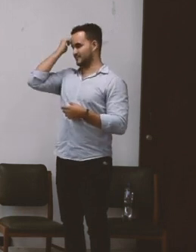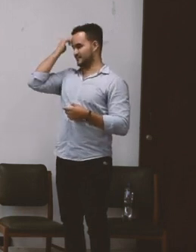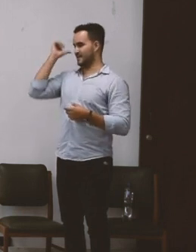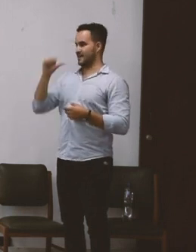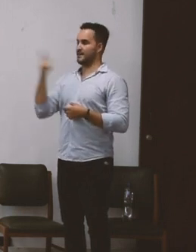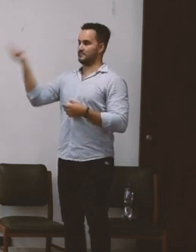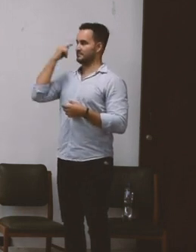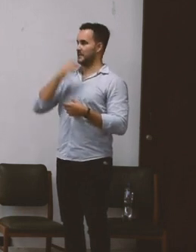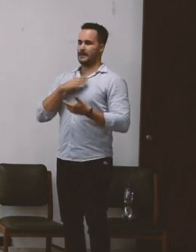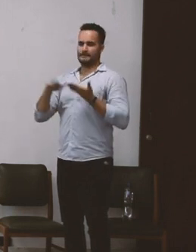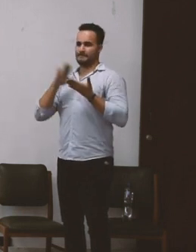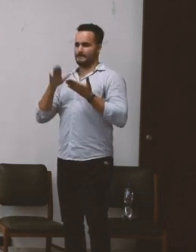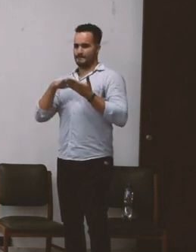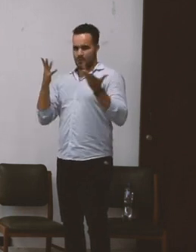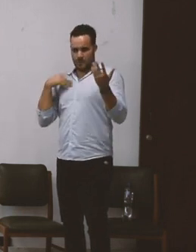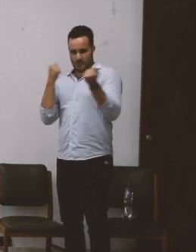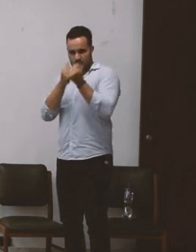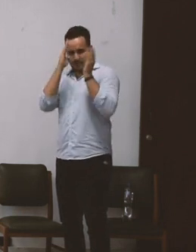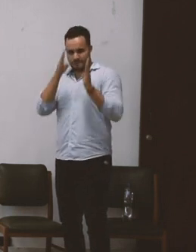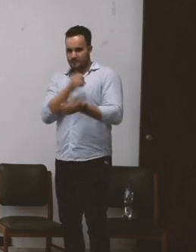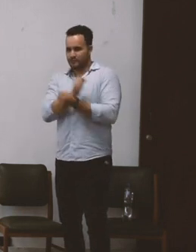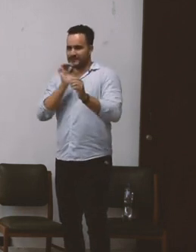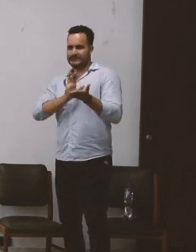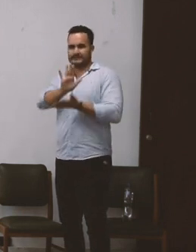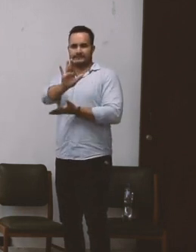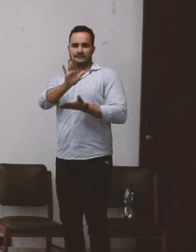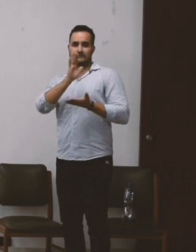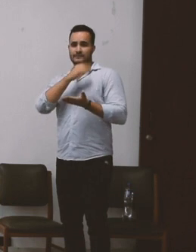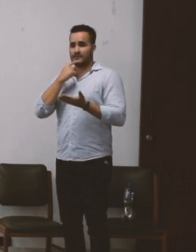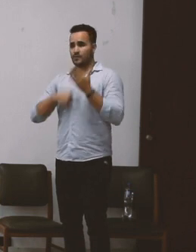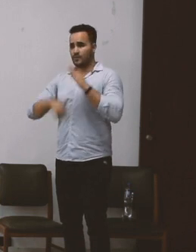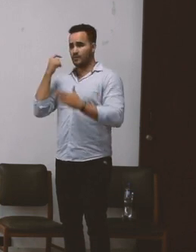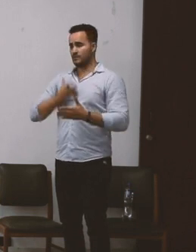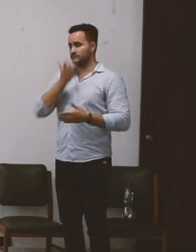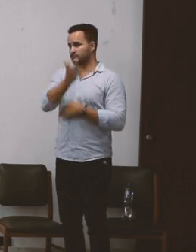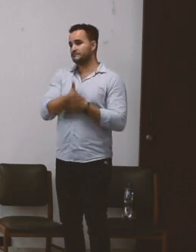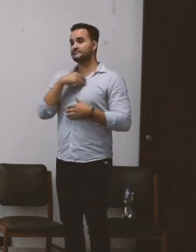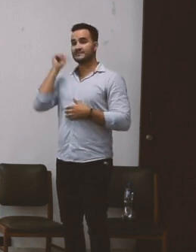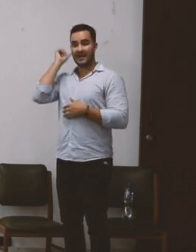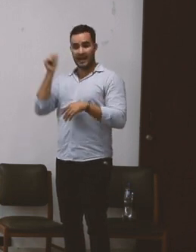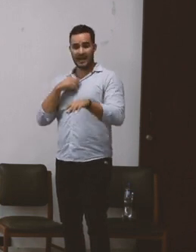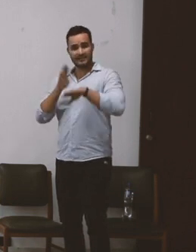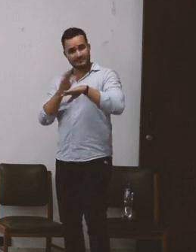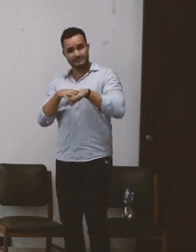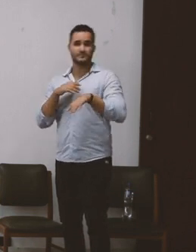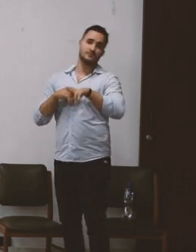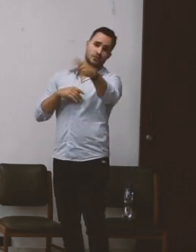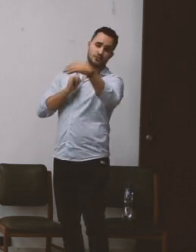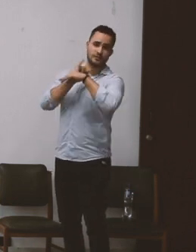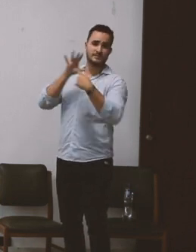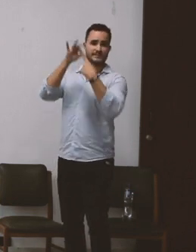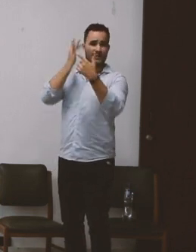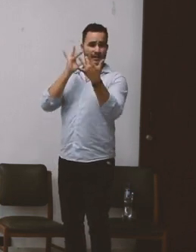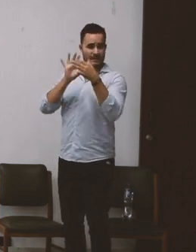grupo me dijo que no podía recibirla, y sin preocupación alguna expresó: señor, para niñas como esta hay escuelas especiales.